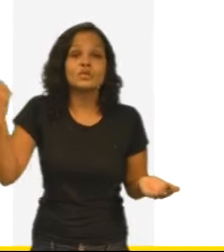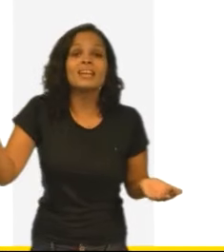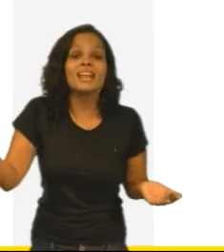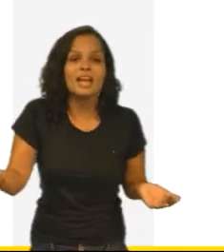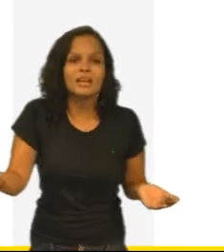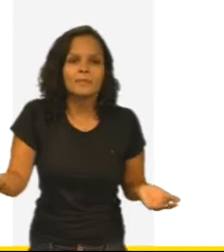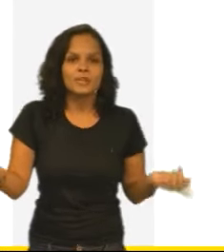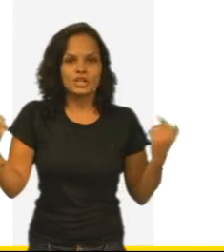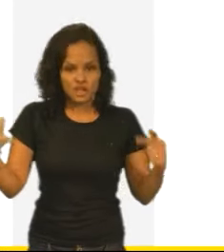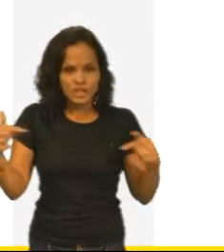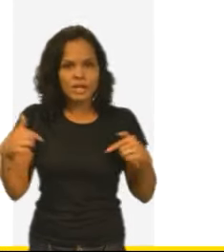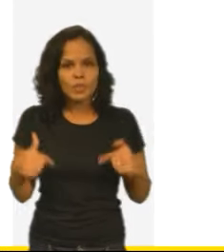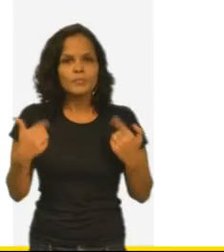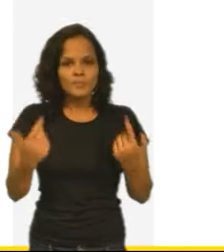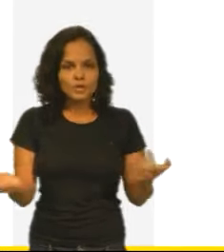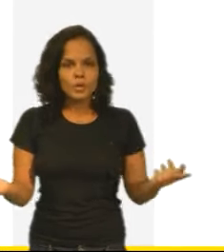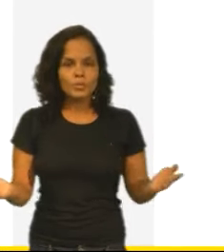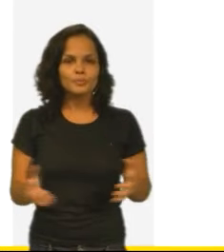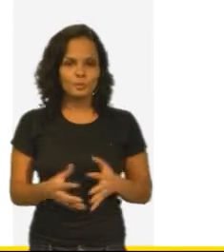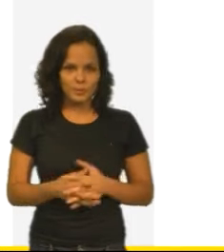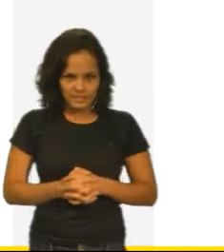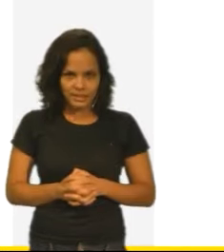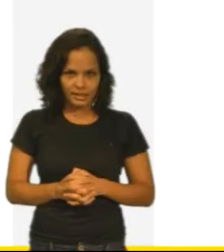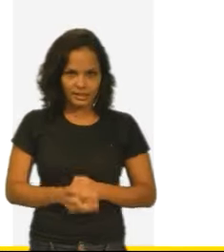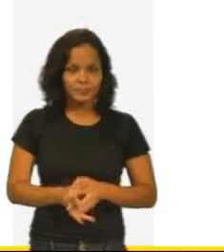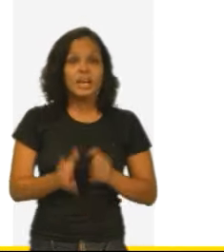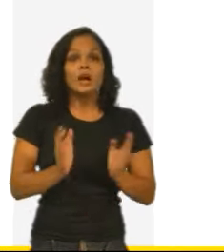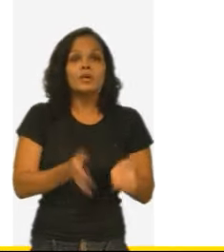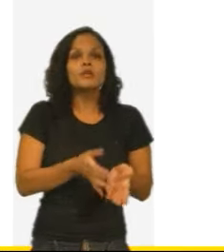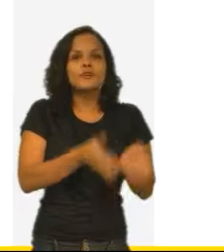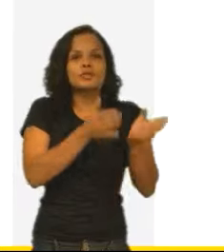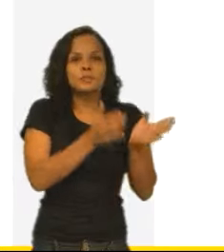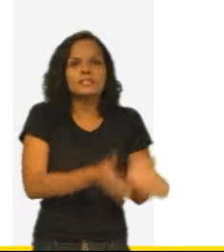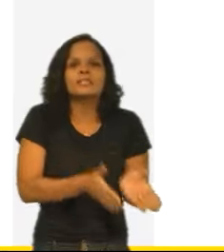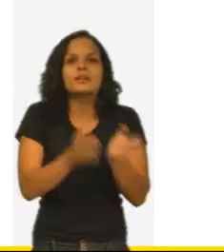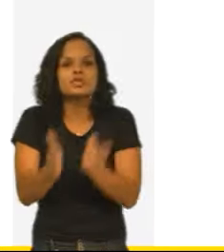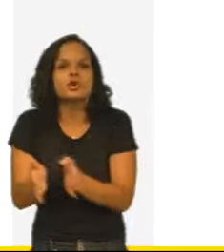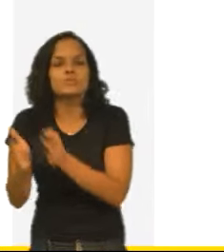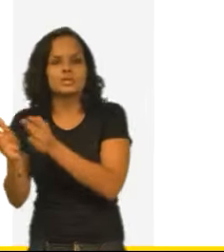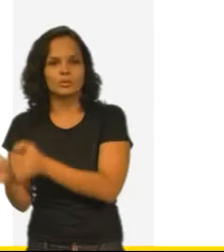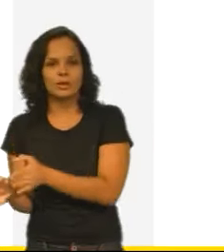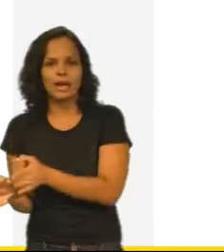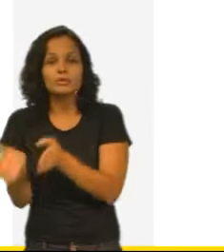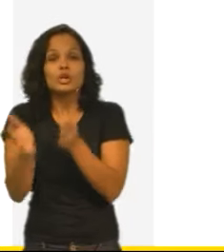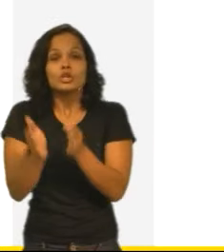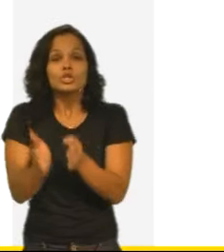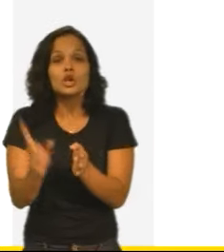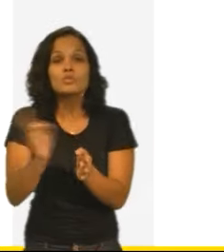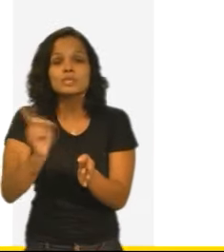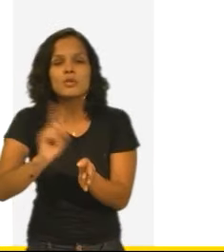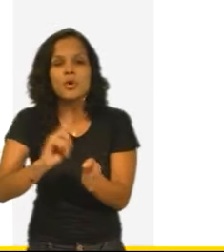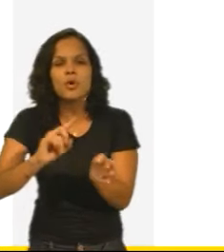com a ideia de que eu sou uma brasileira. Quando eu falo os brasileiros somos educados, somos não